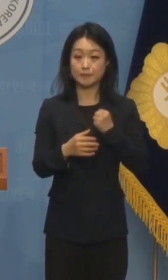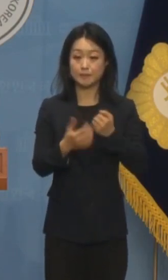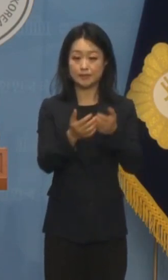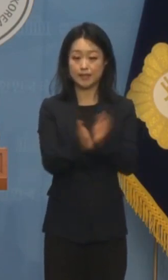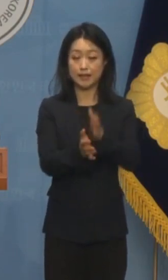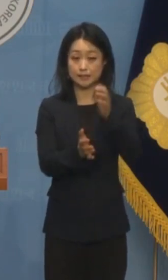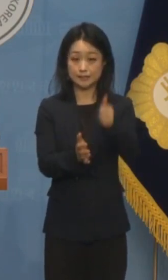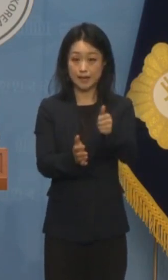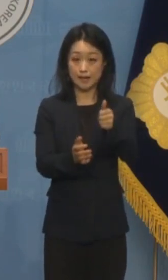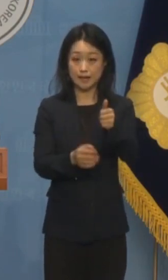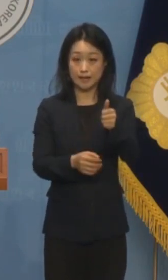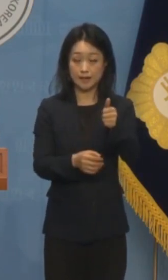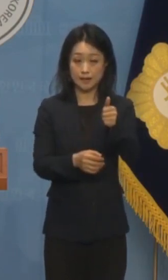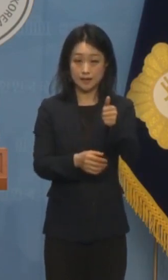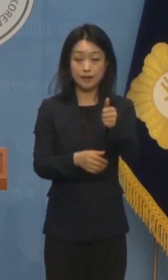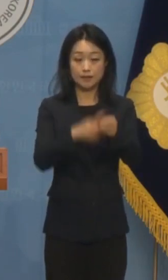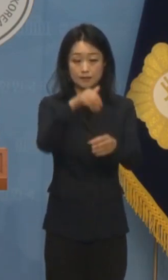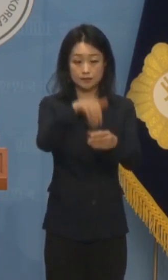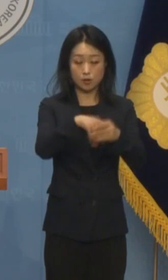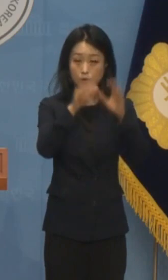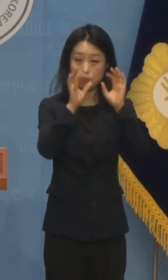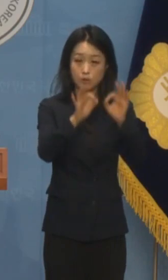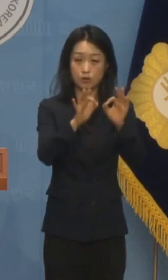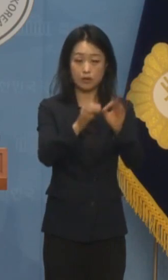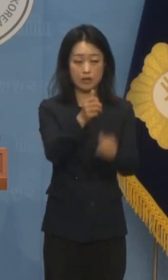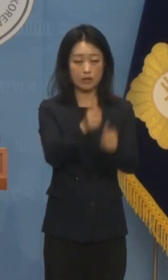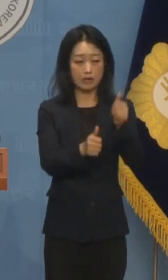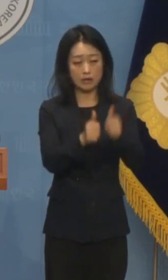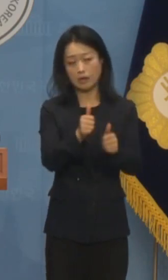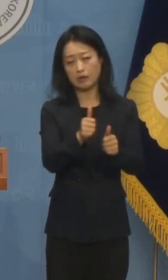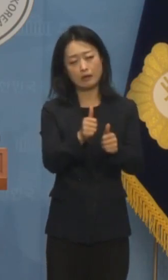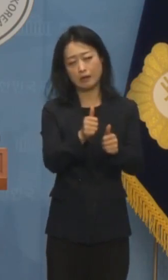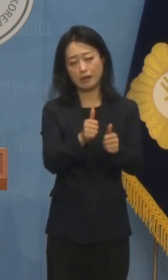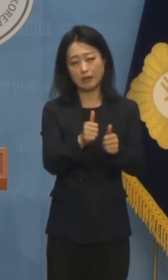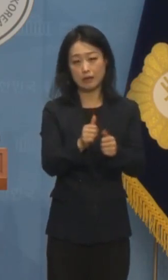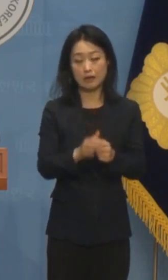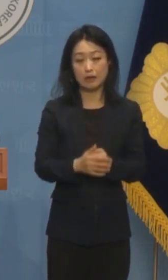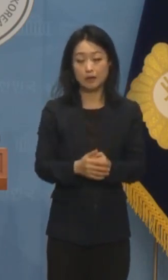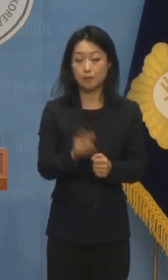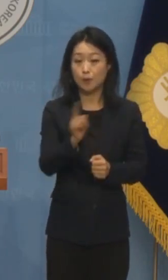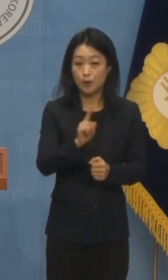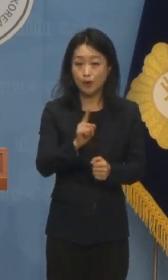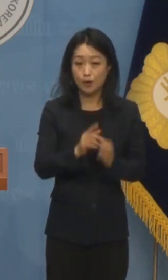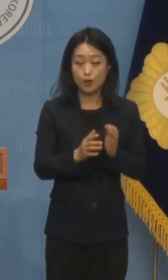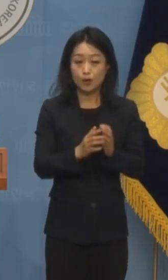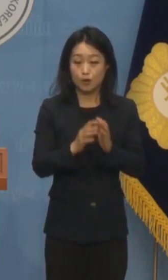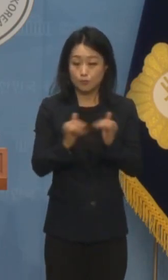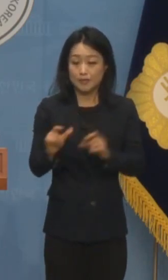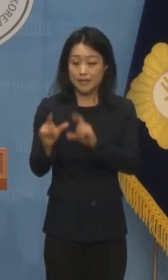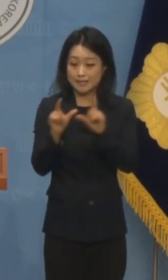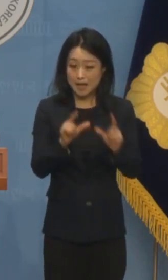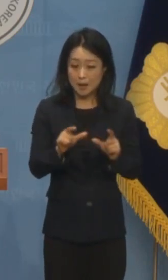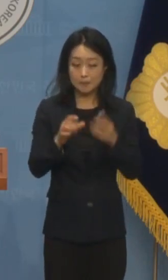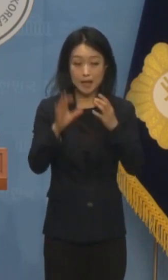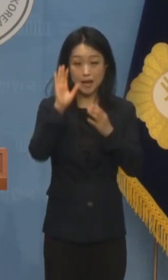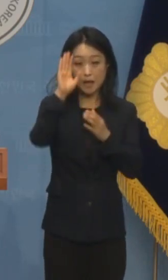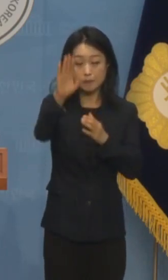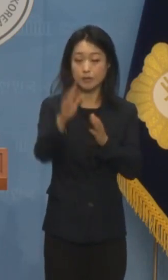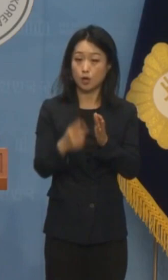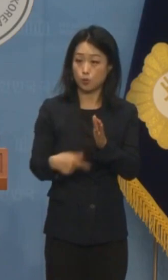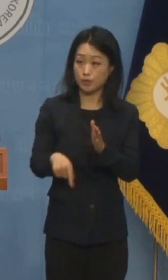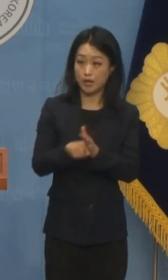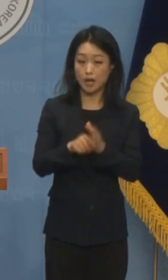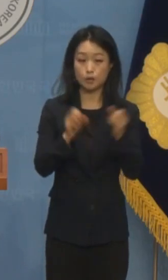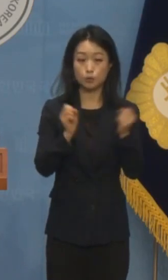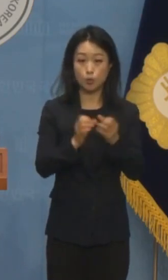대회가 점입 가격입니다 집권 여당의 책무인 국민의 삶 나라의 미래를 둘러싼